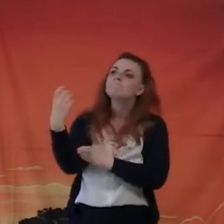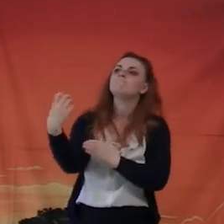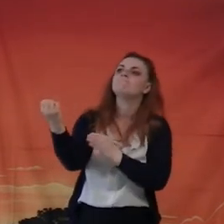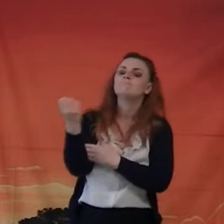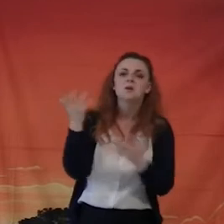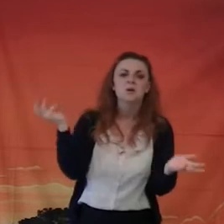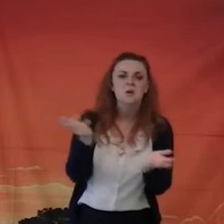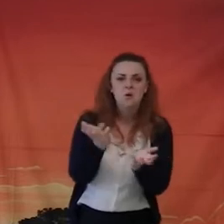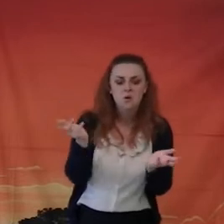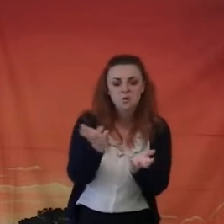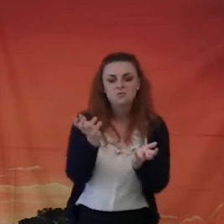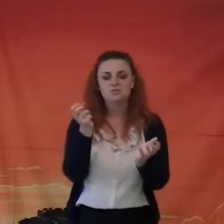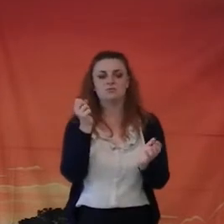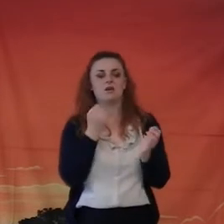evangelizzazione,